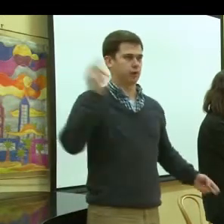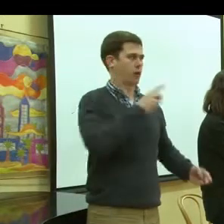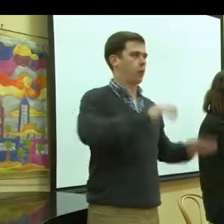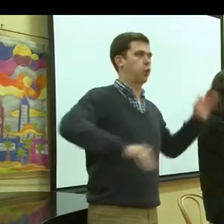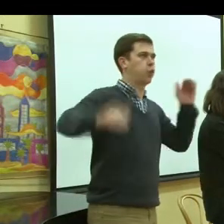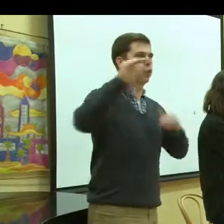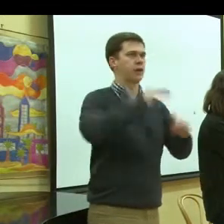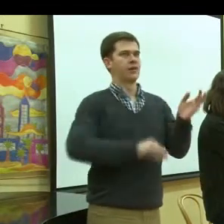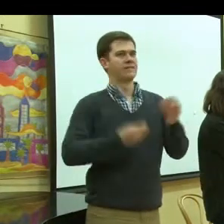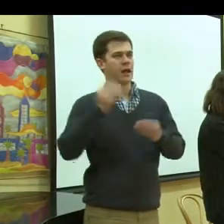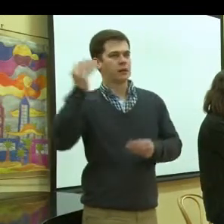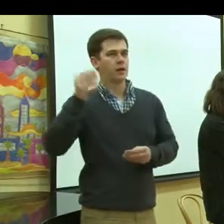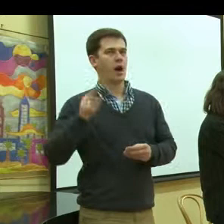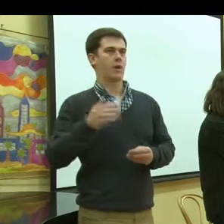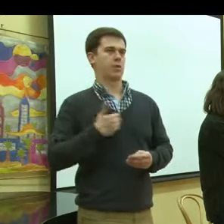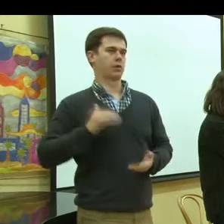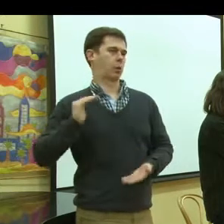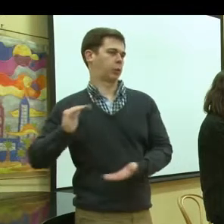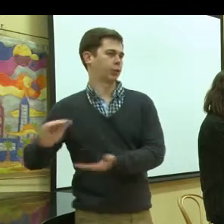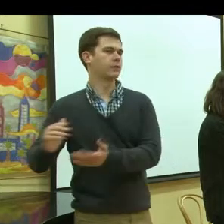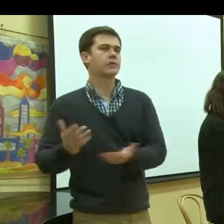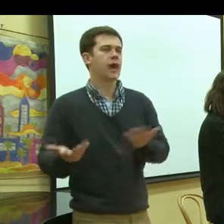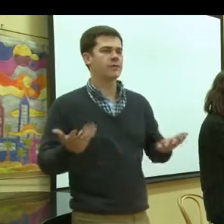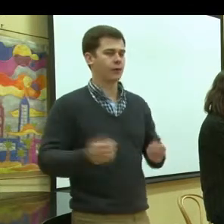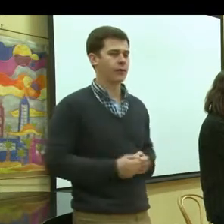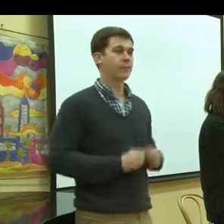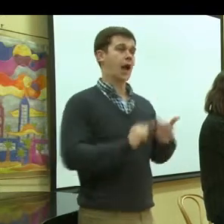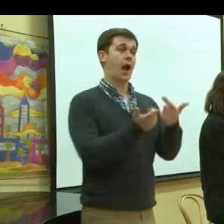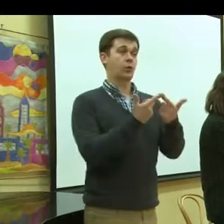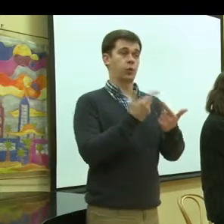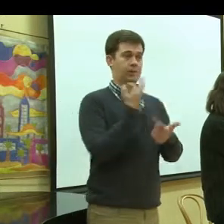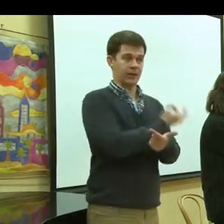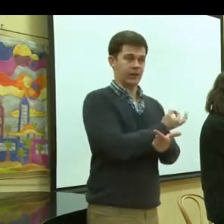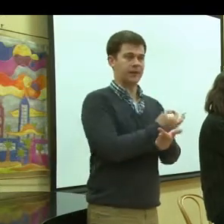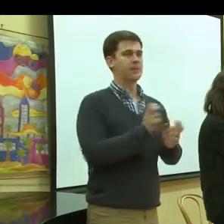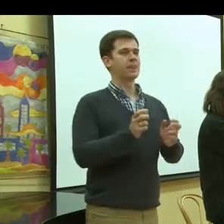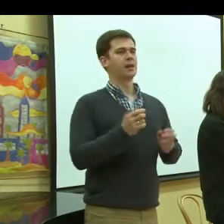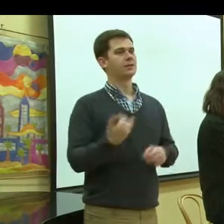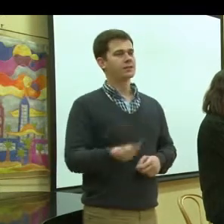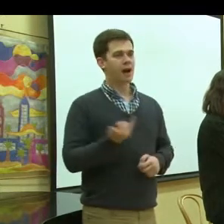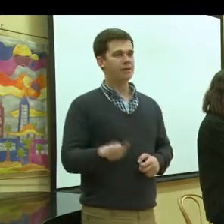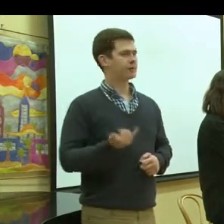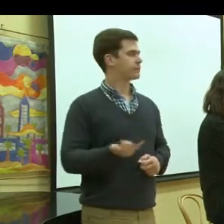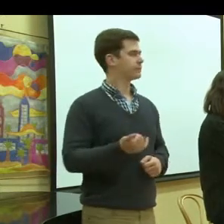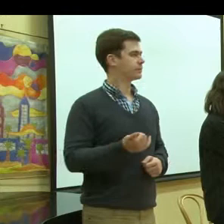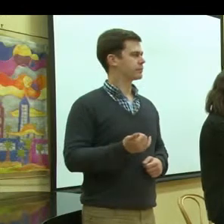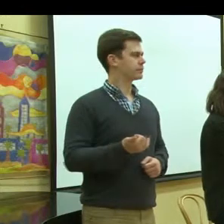To jest pierwsze pytanie. A druga sprawa to jest taka, że chyba wszyscy zaopatrujemy się przy rolnej w tę